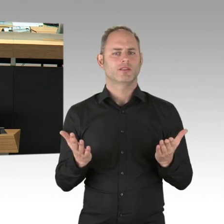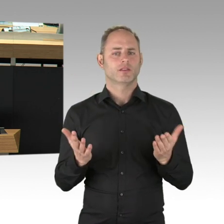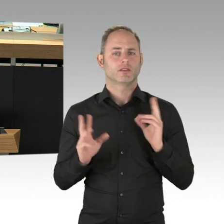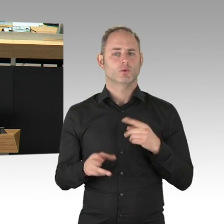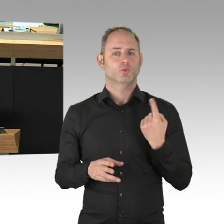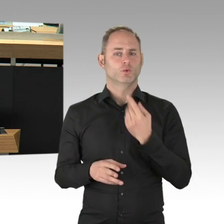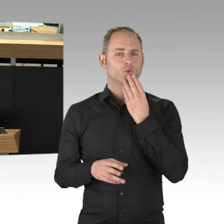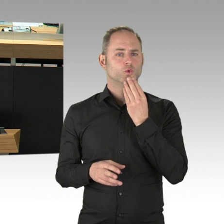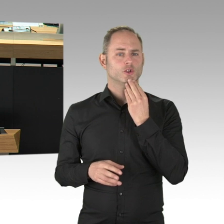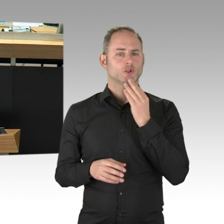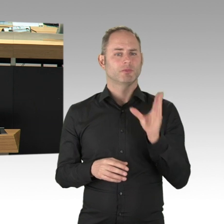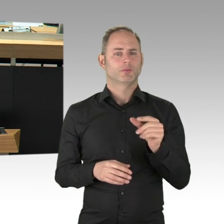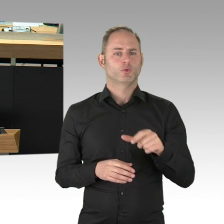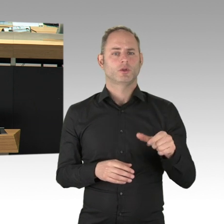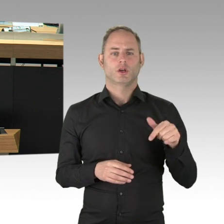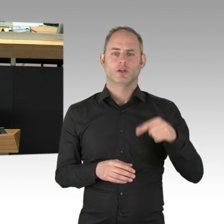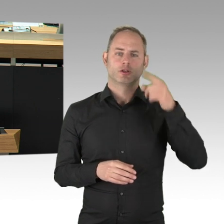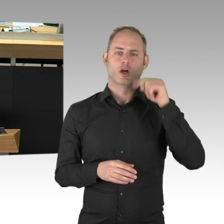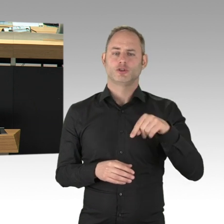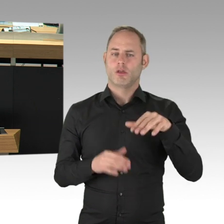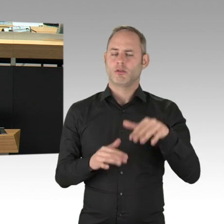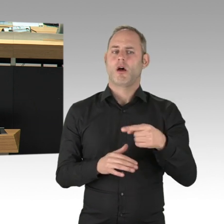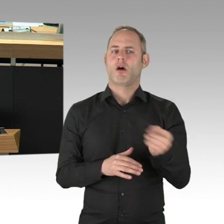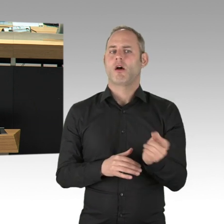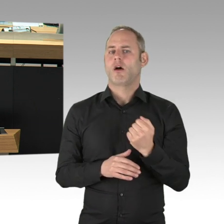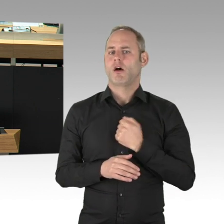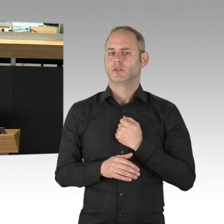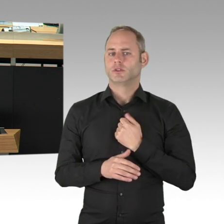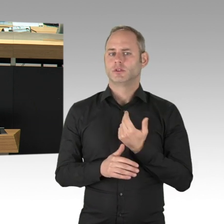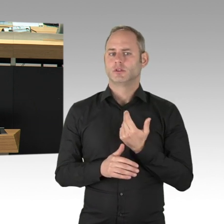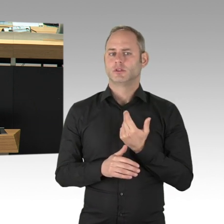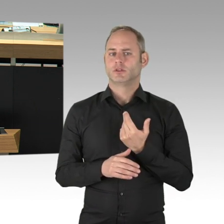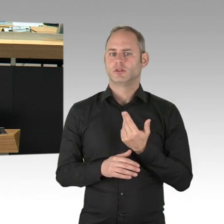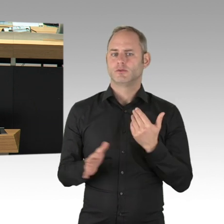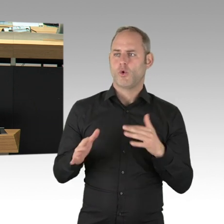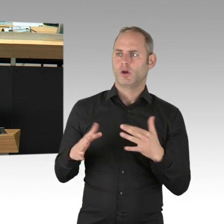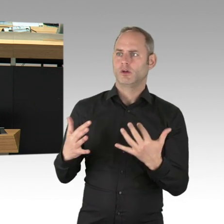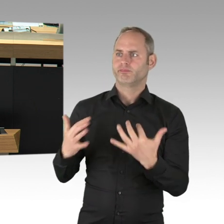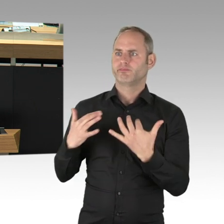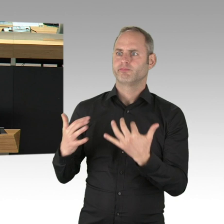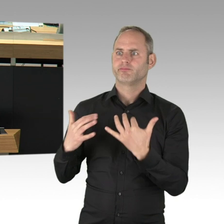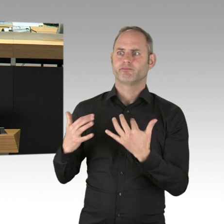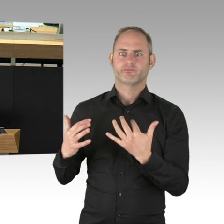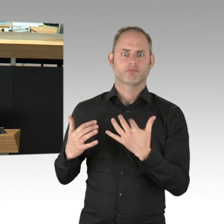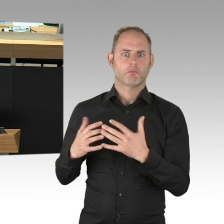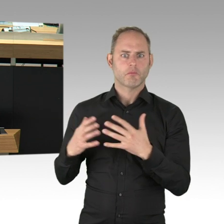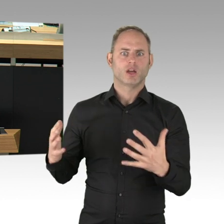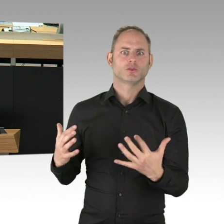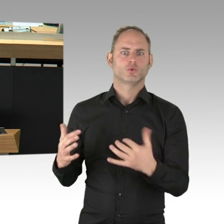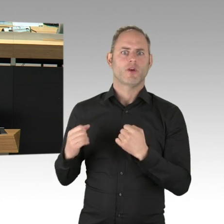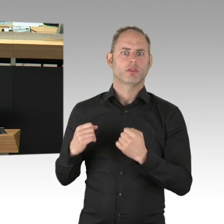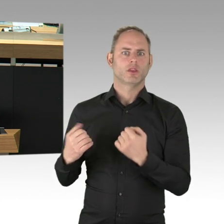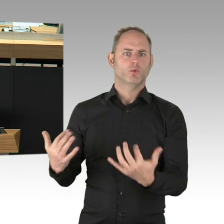sich vor vielen dieser jungen Männer, ihren Clans und ihrem Menschenbild. Das hat etwas mit Selbstschutz zu tun und nicht